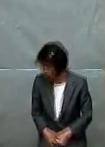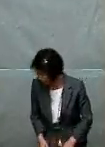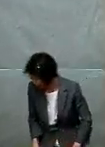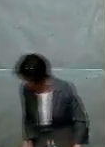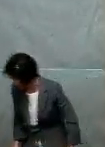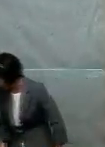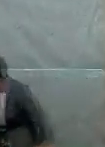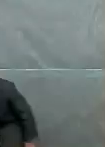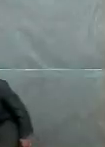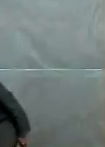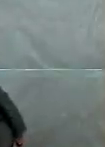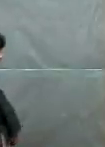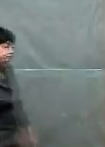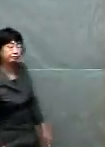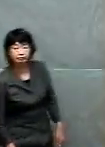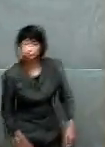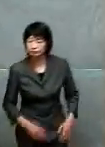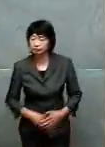さん。